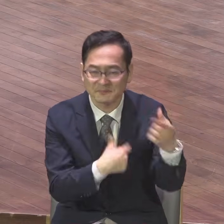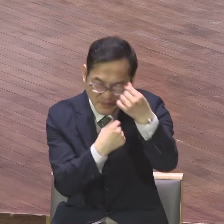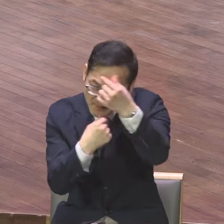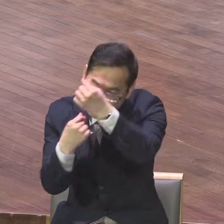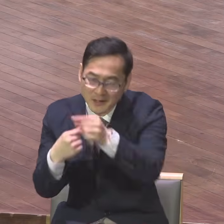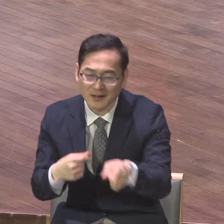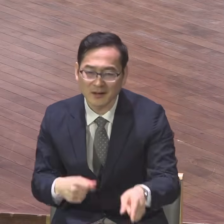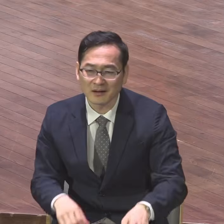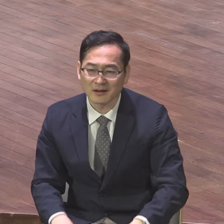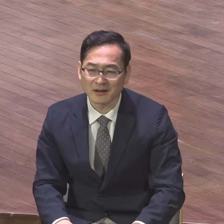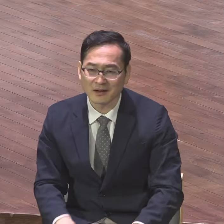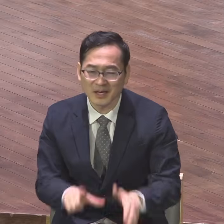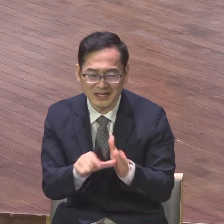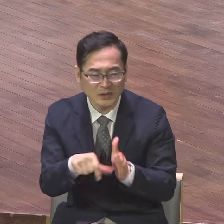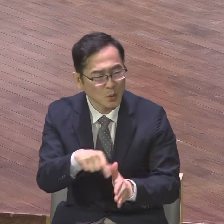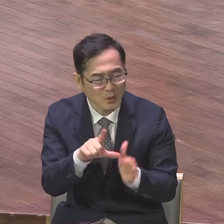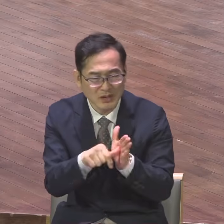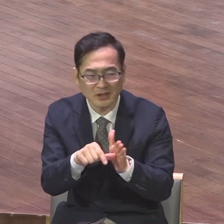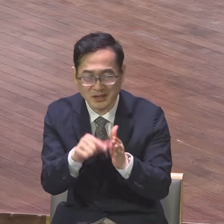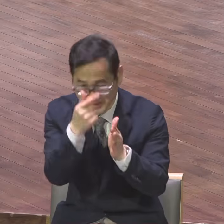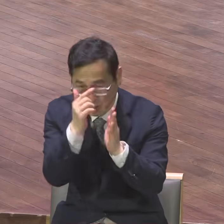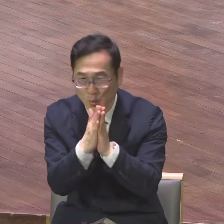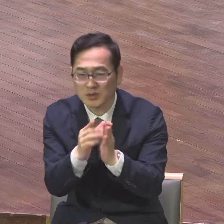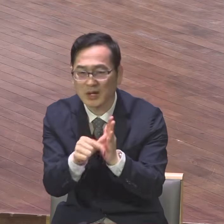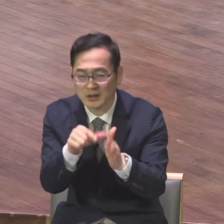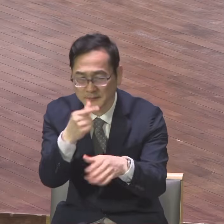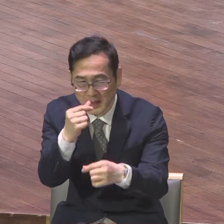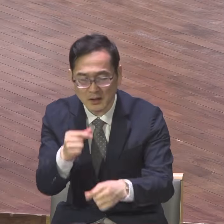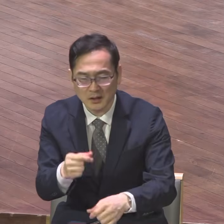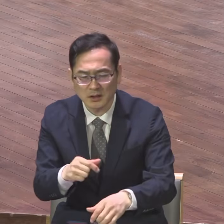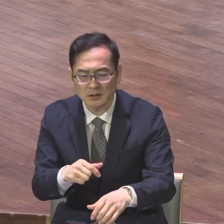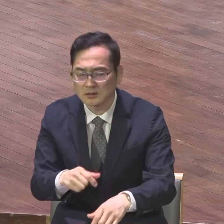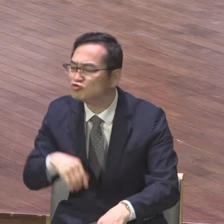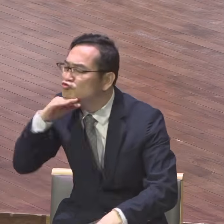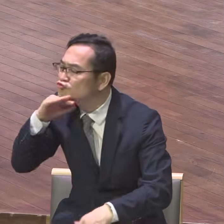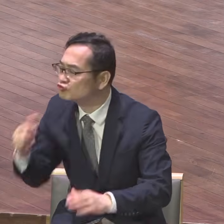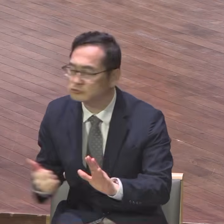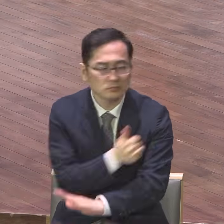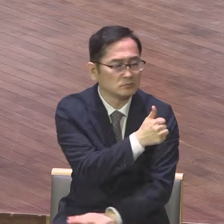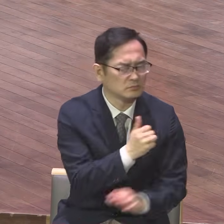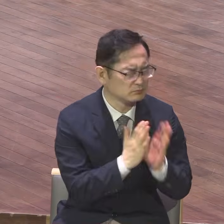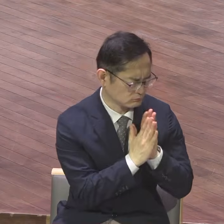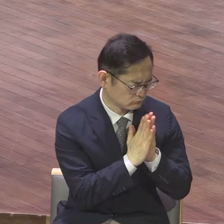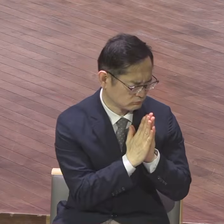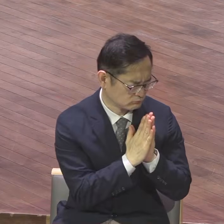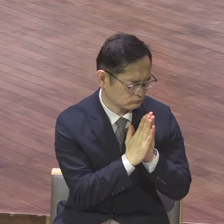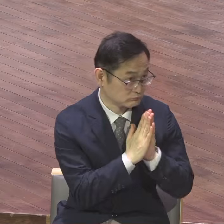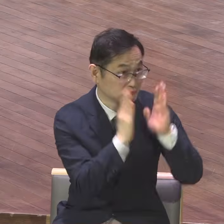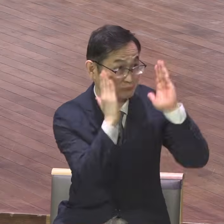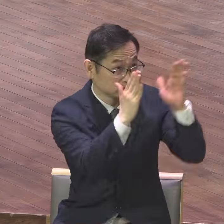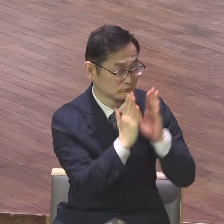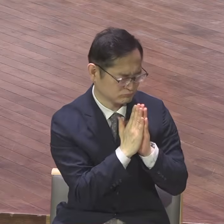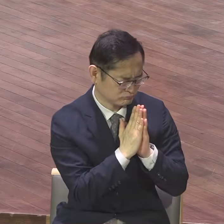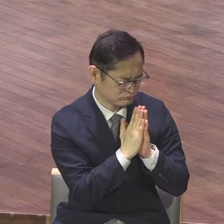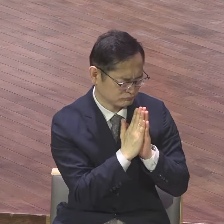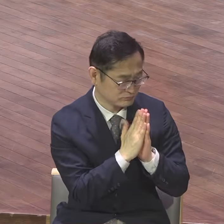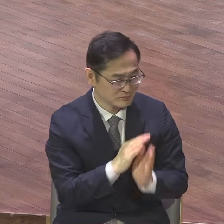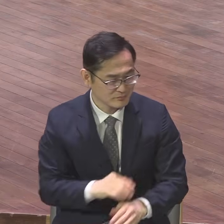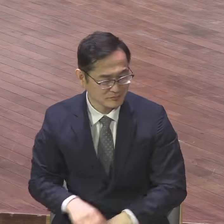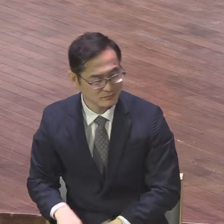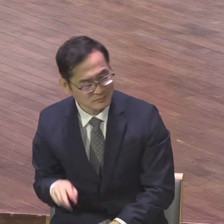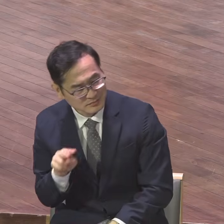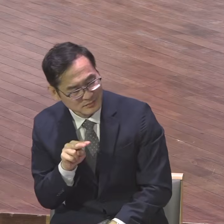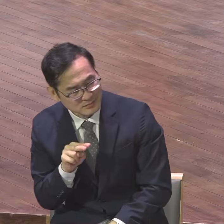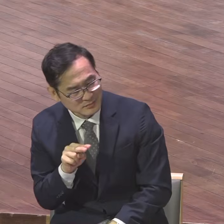기도하라 지방에 기도하러 가는 거예요. 메카를 향하여 딱 장판 담력